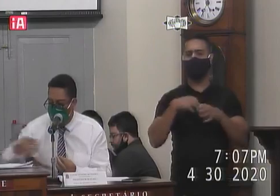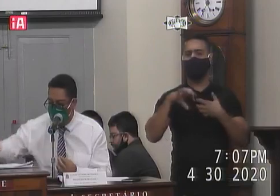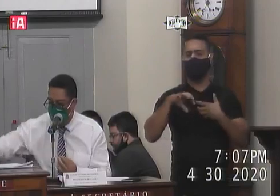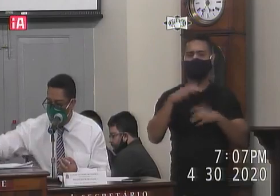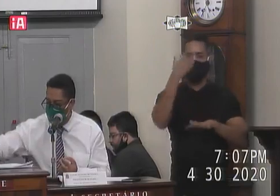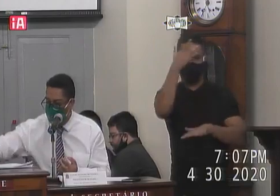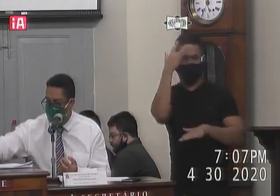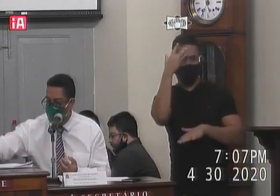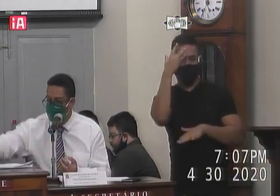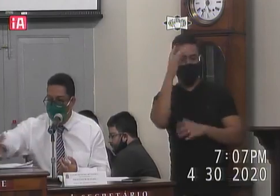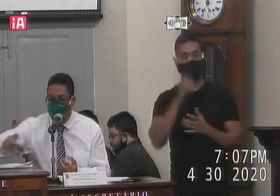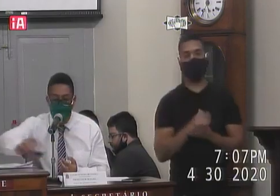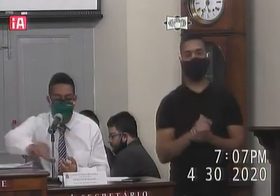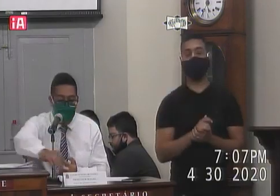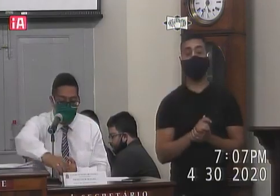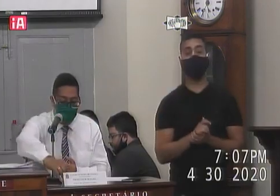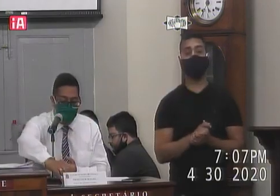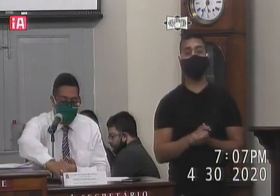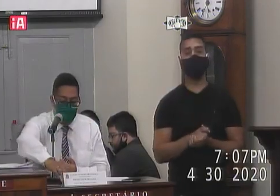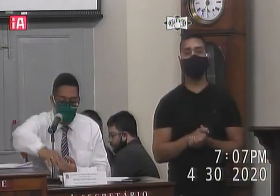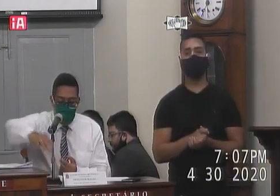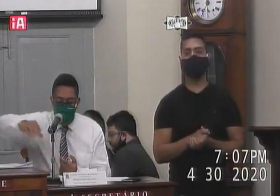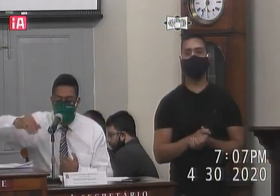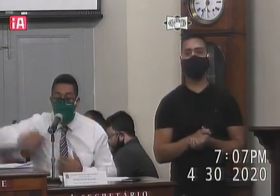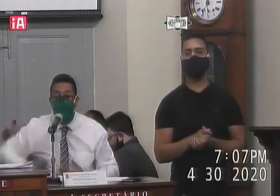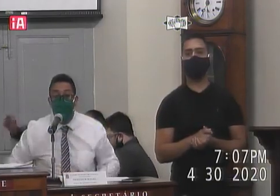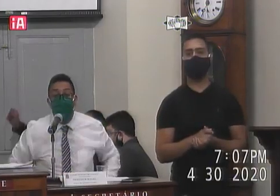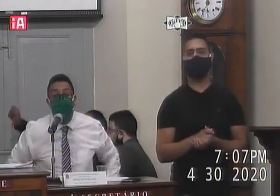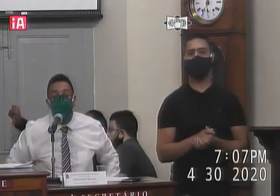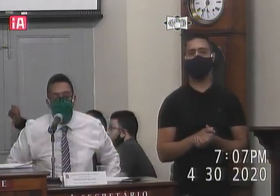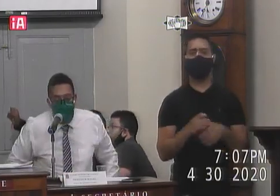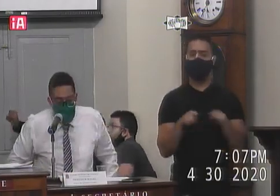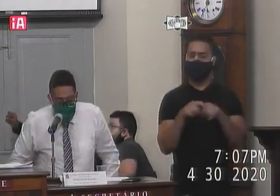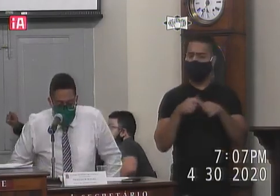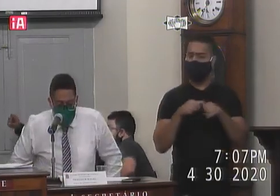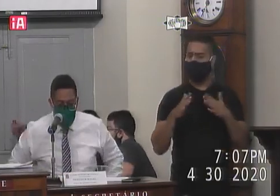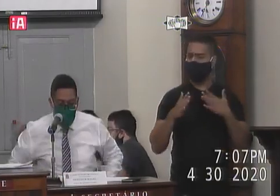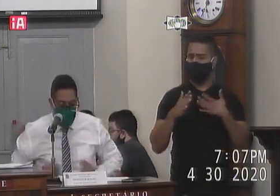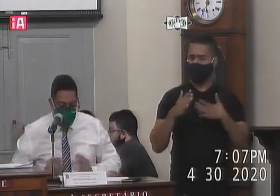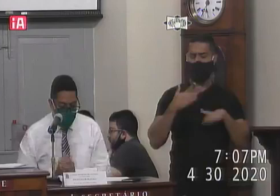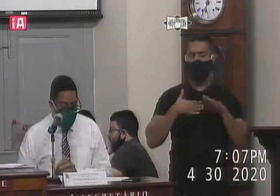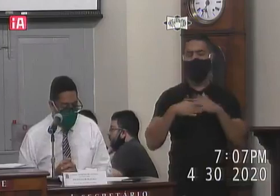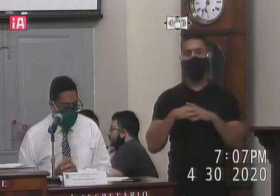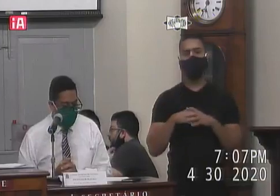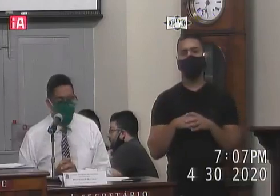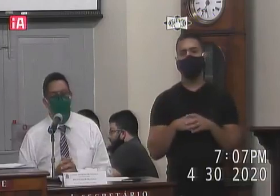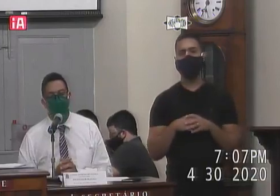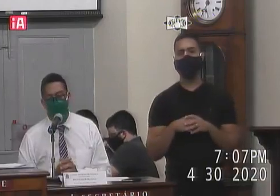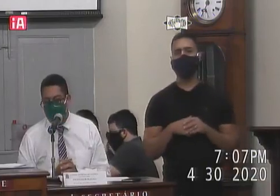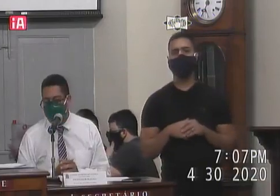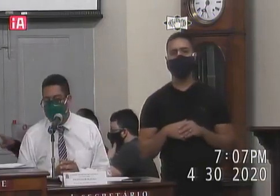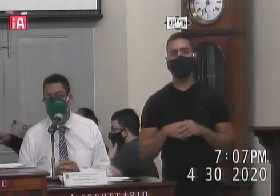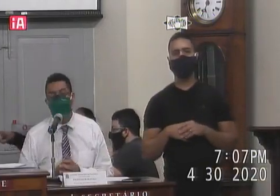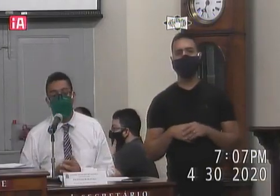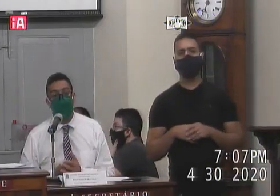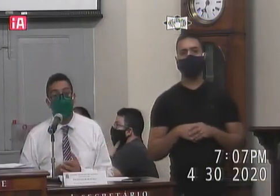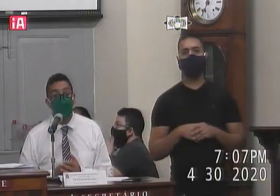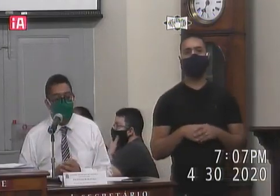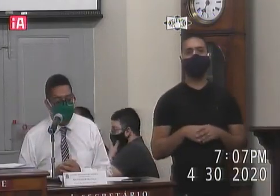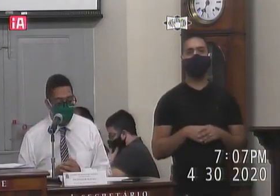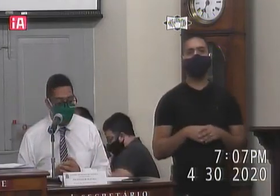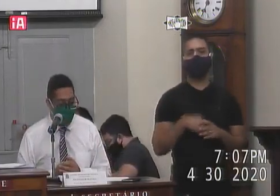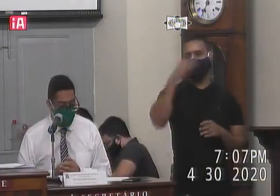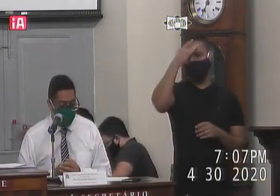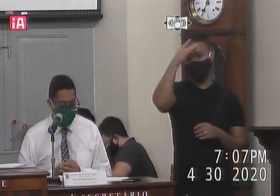no lugar do outro. E eu fico muito tranquilo que quando as pessoas